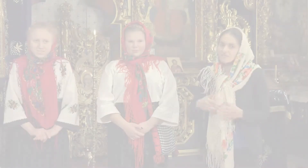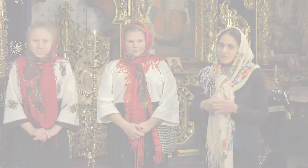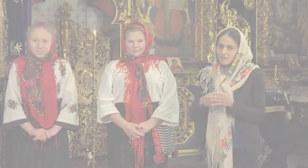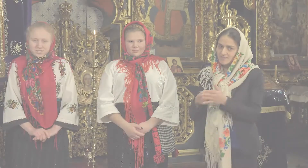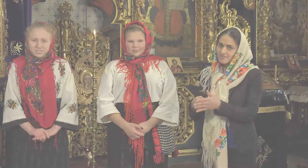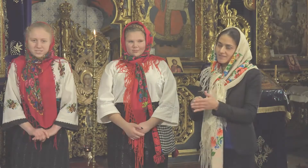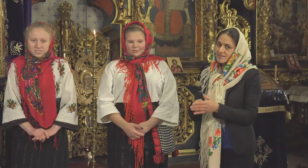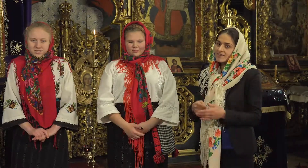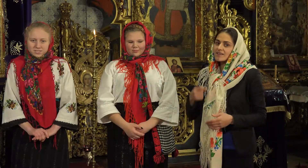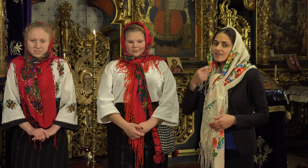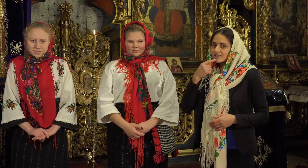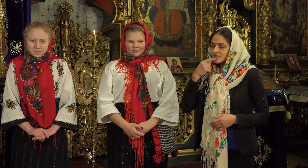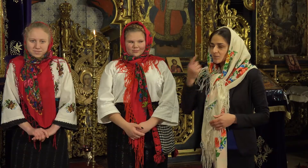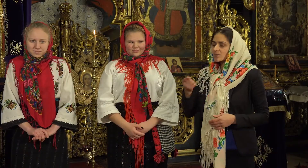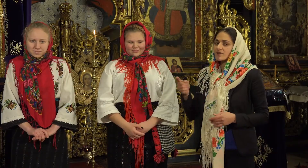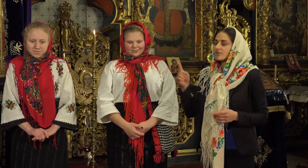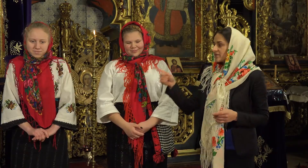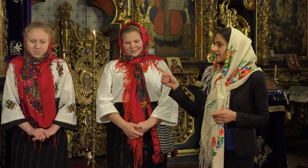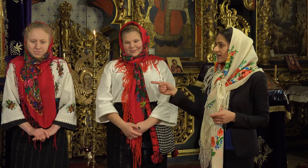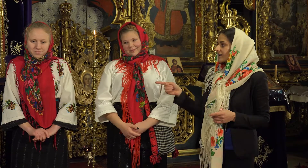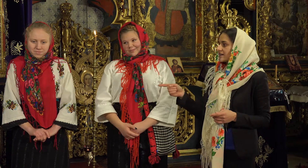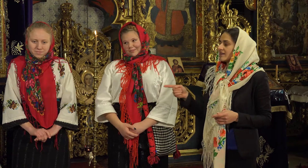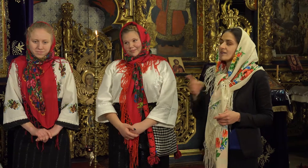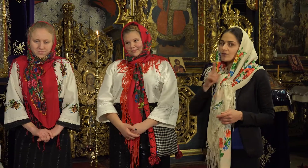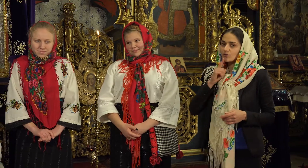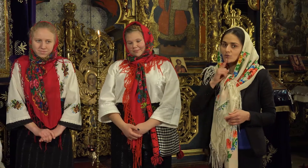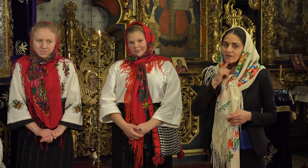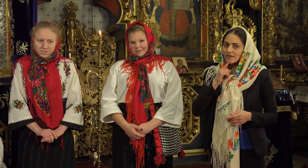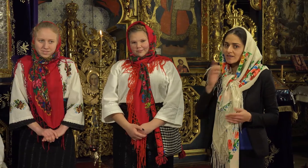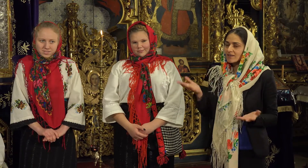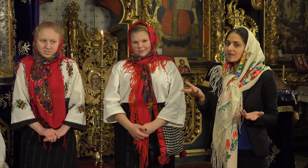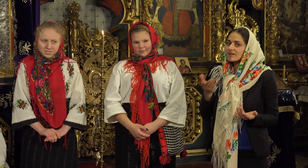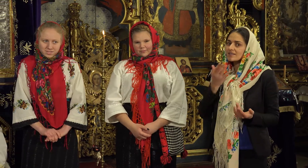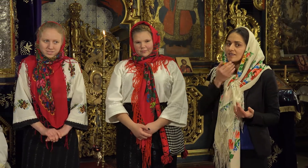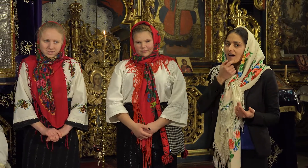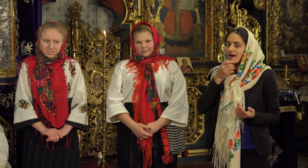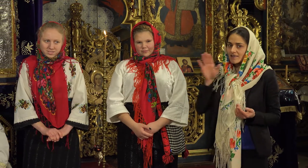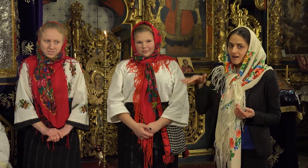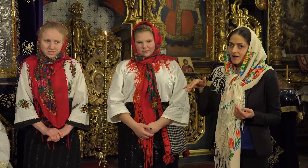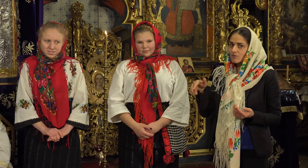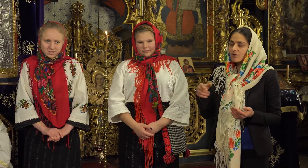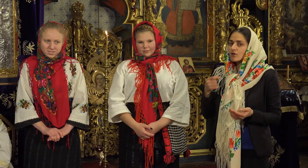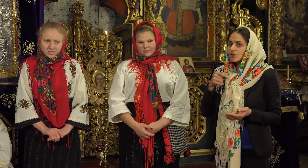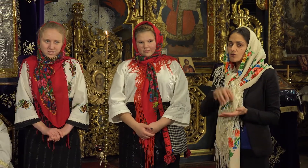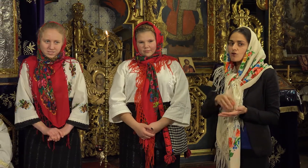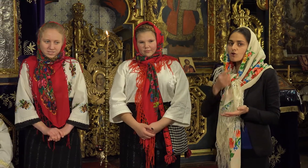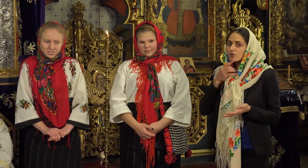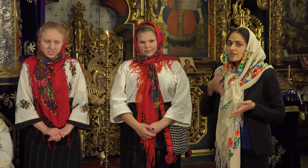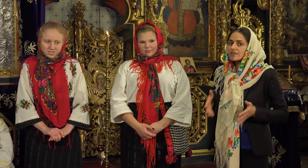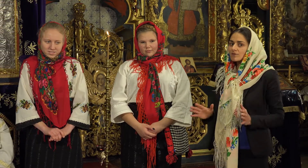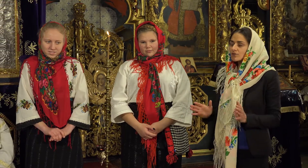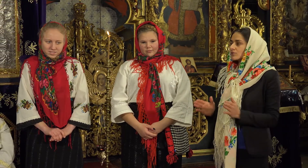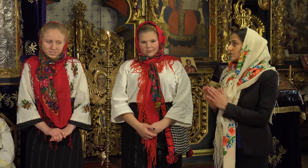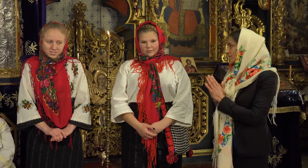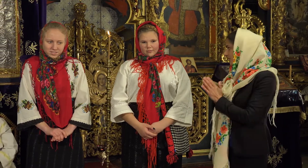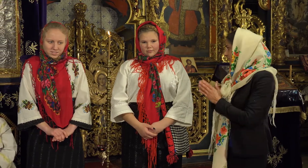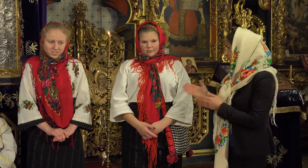Se prezinte, să spună fiecare numele, câți ani au și locul unde s-au născut.